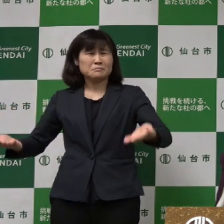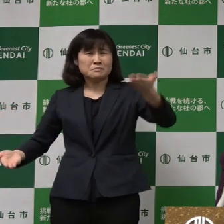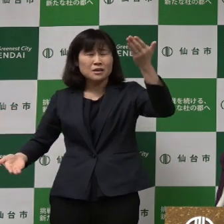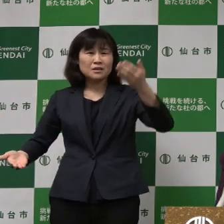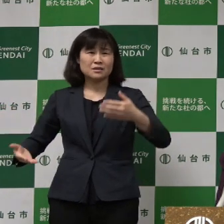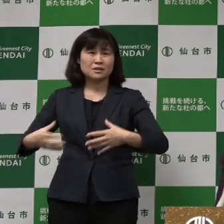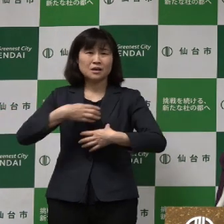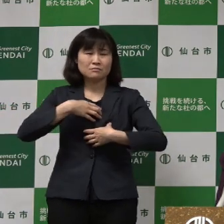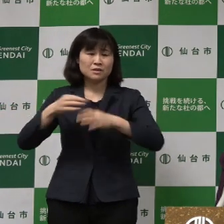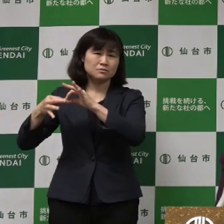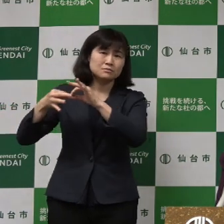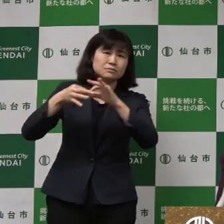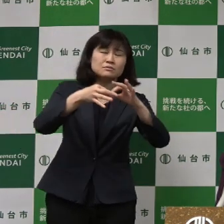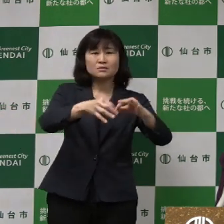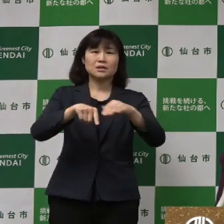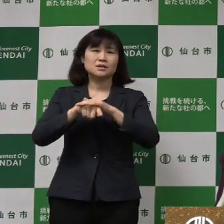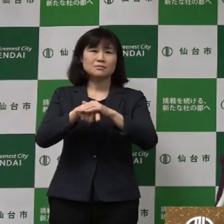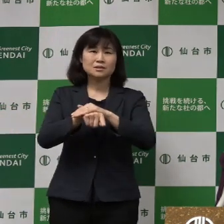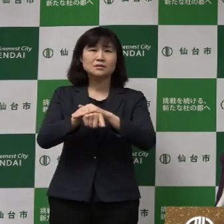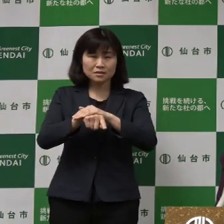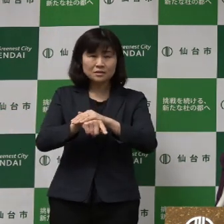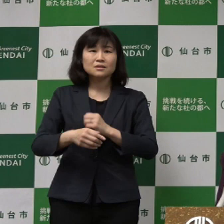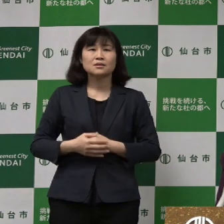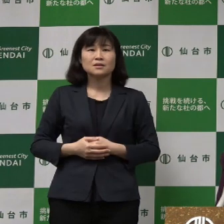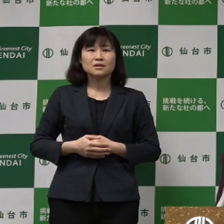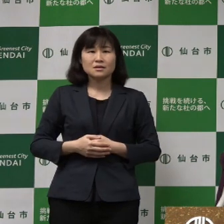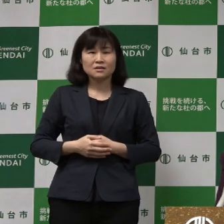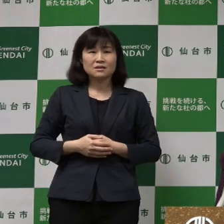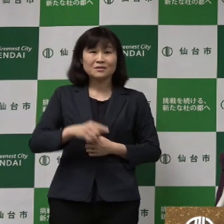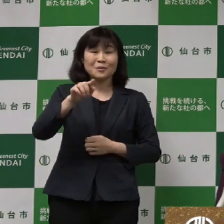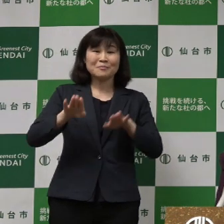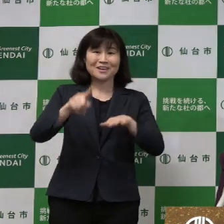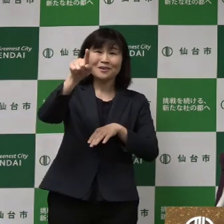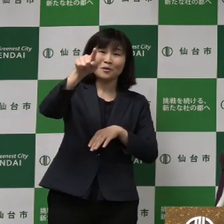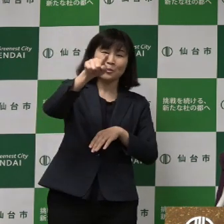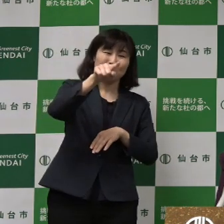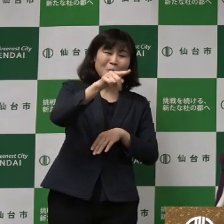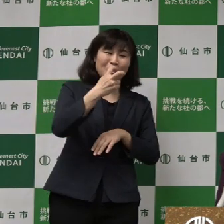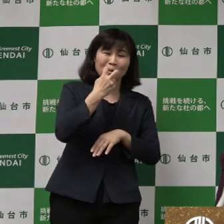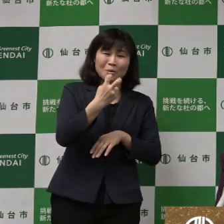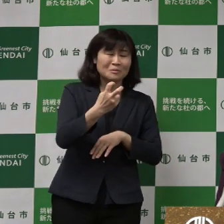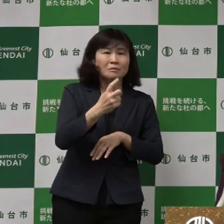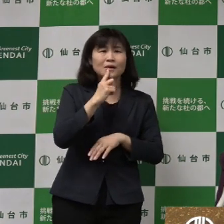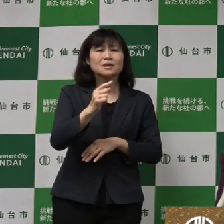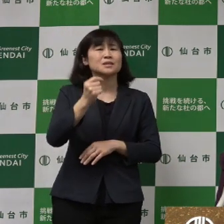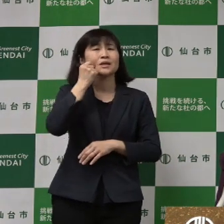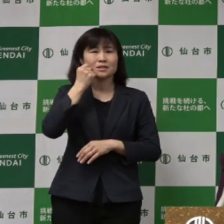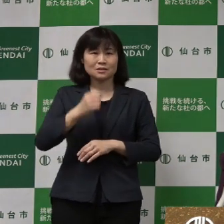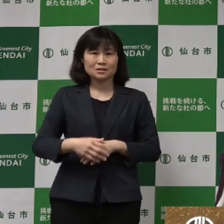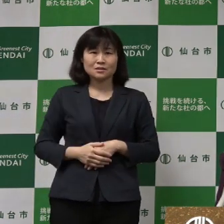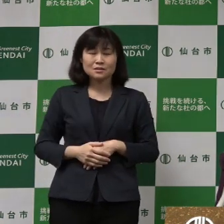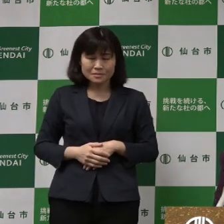なお高い水準で推移しておりまして、決して楽観できる状況にないと認識をしております